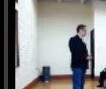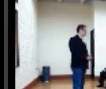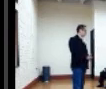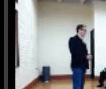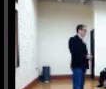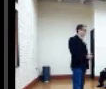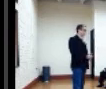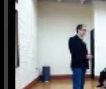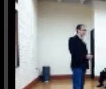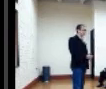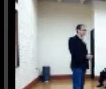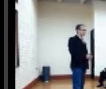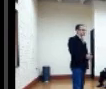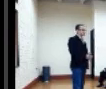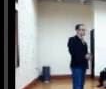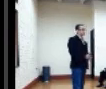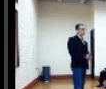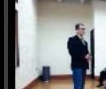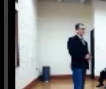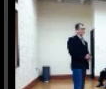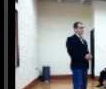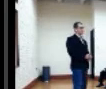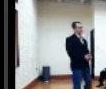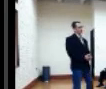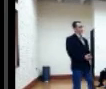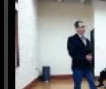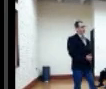Pasemos. Hola, Katia.